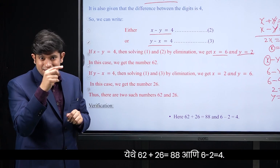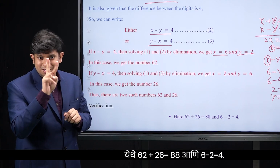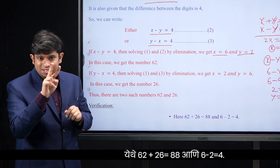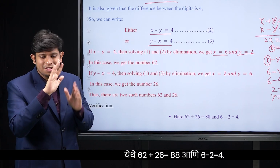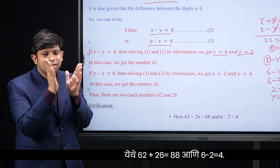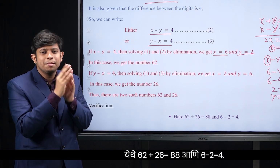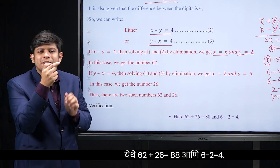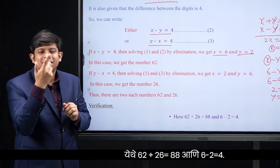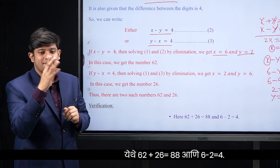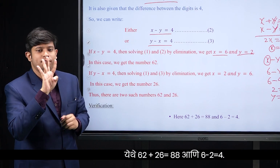4.